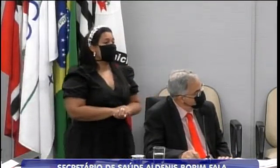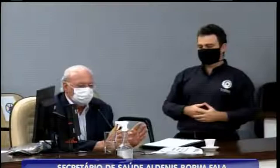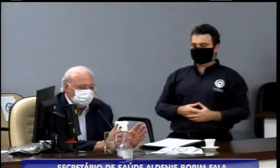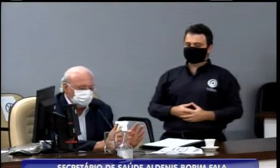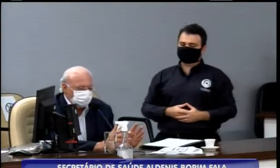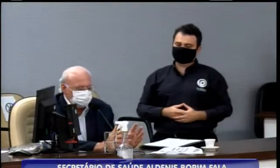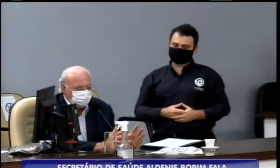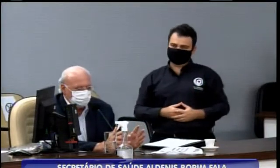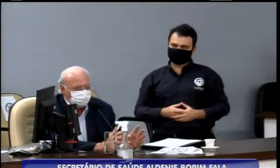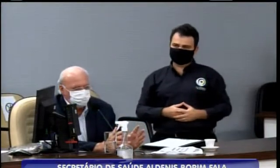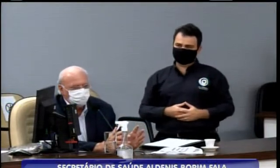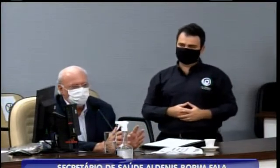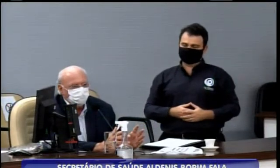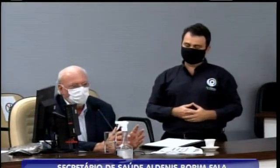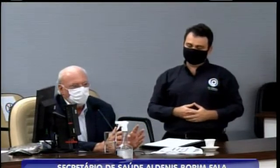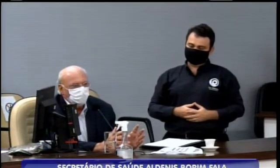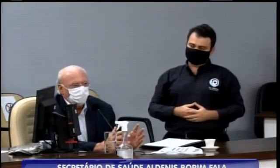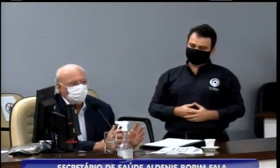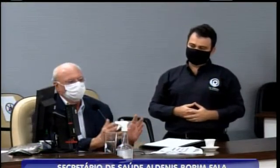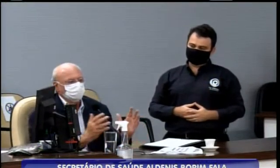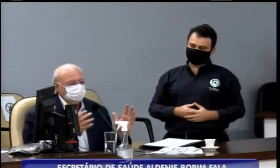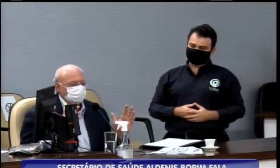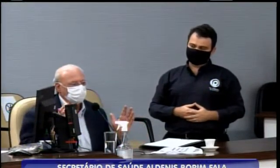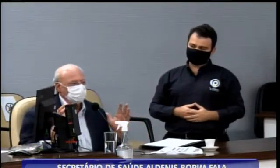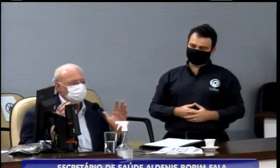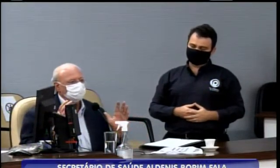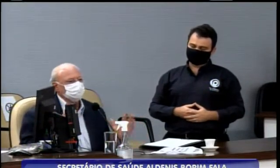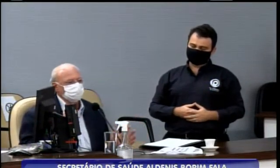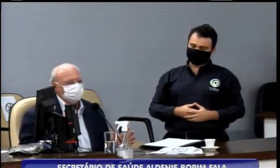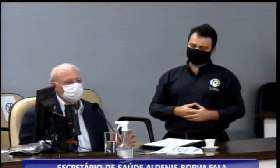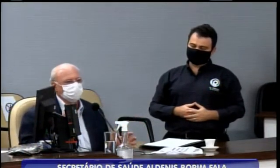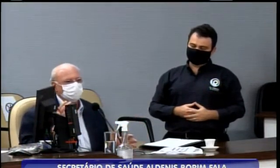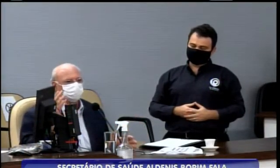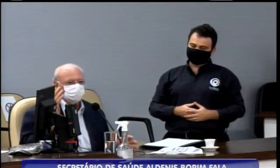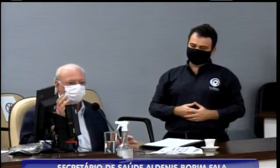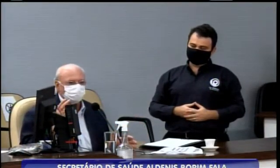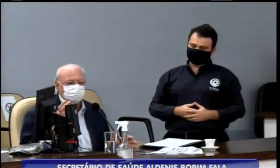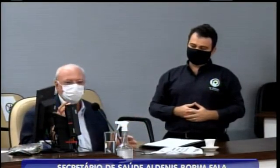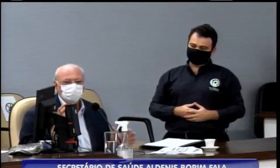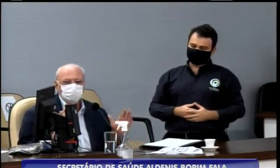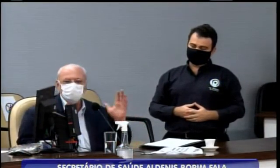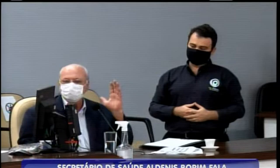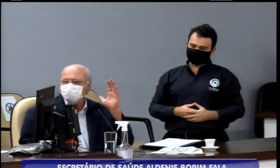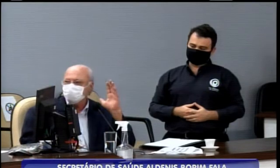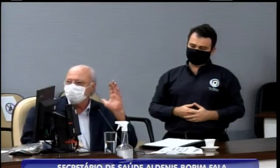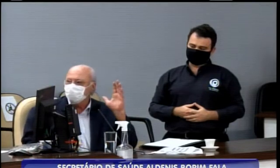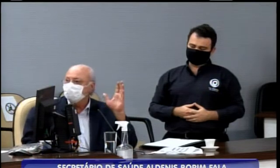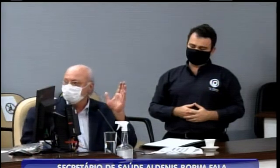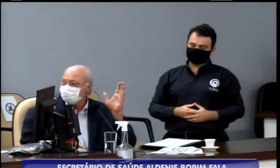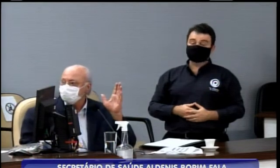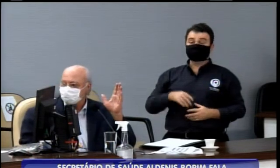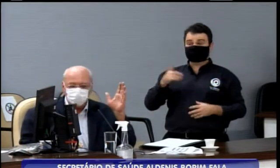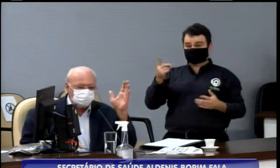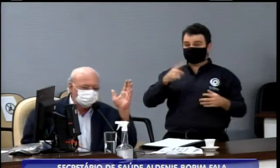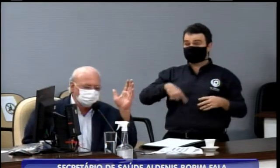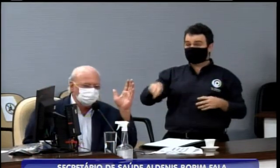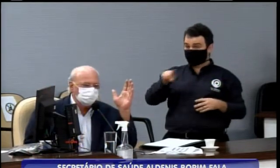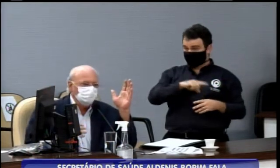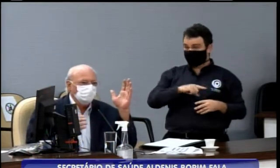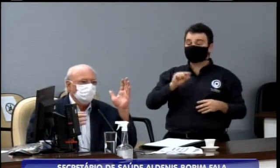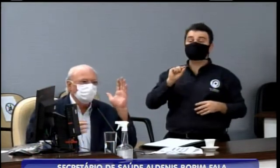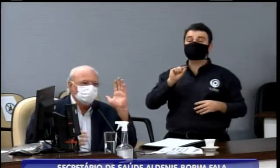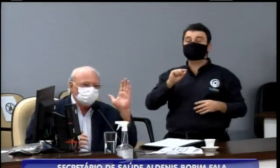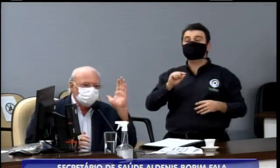O que nós estamos fazendo? Nós estamos caminhando junto. O processo licitatório, vamos caminhar